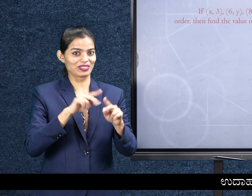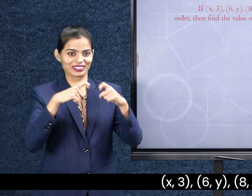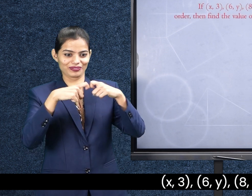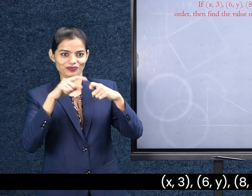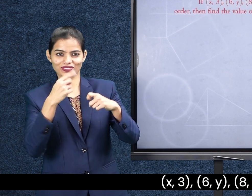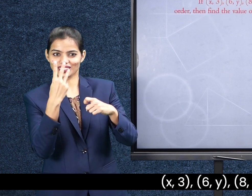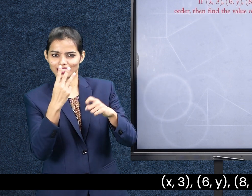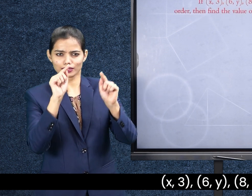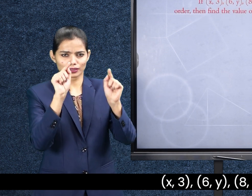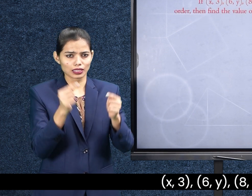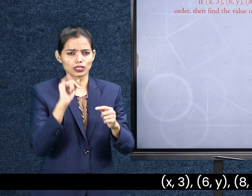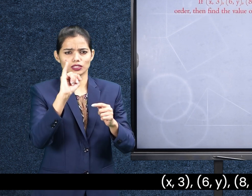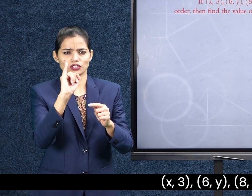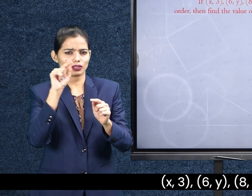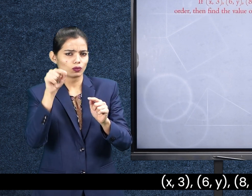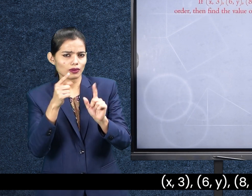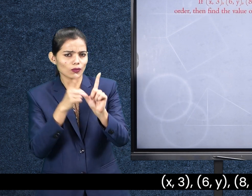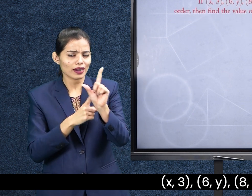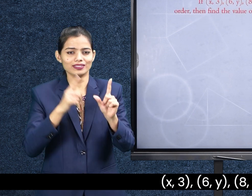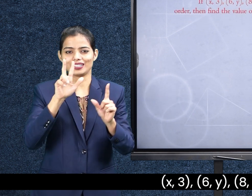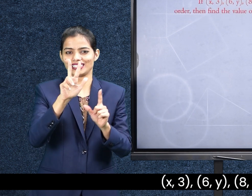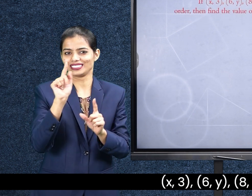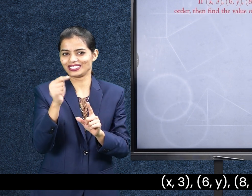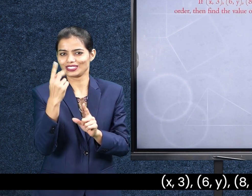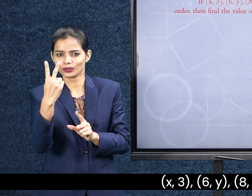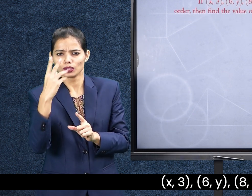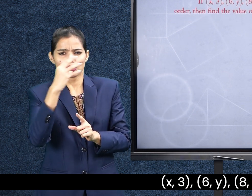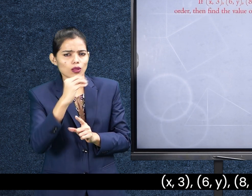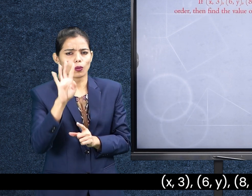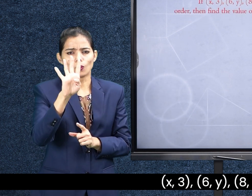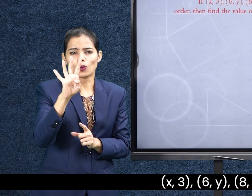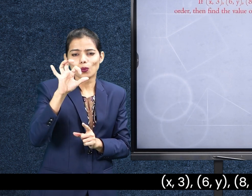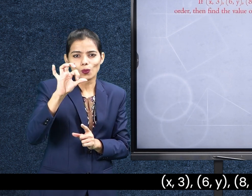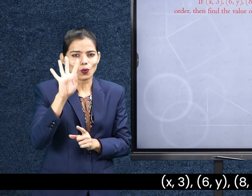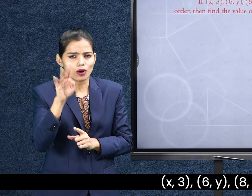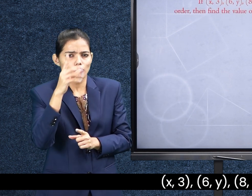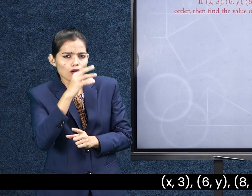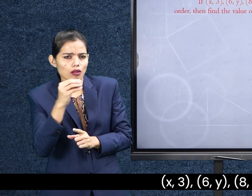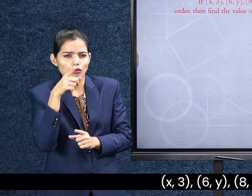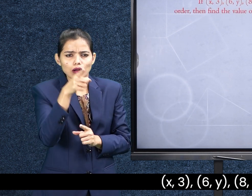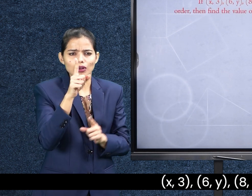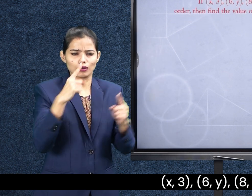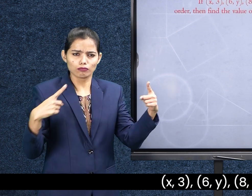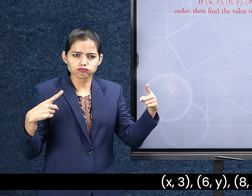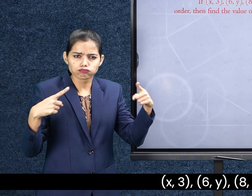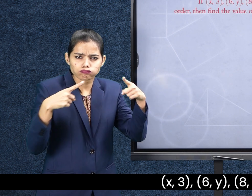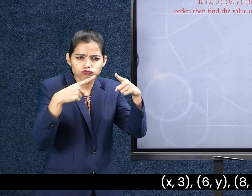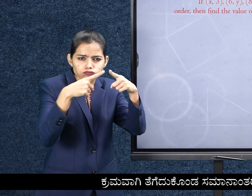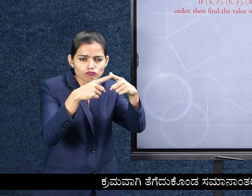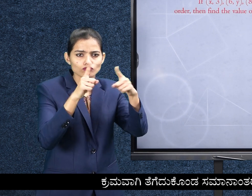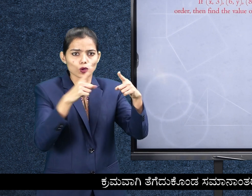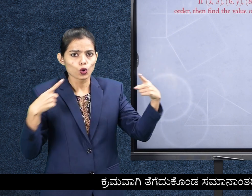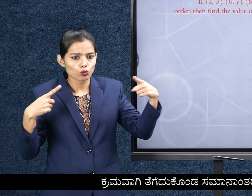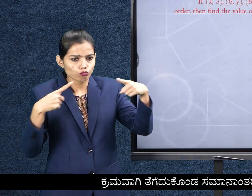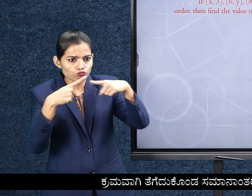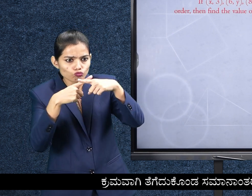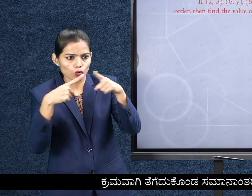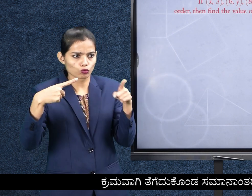x, 3, 6, y, 8, 2 ಮತ್ತು 9, 4 ಕ್ರಮವಾಗಿ ತೆಗೆದುಕೊಂಡ